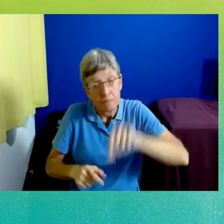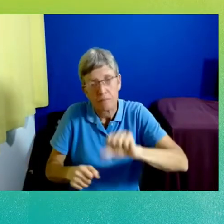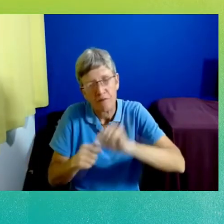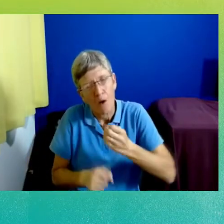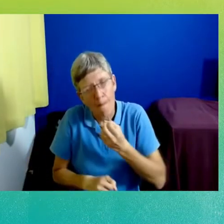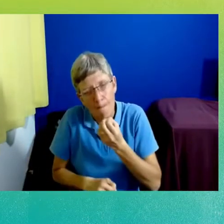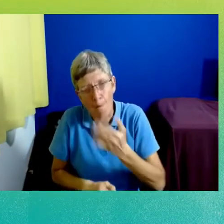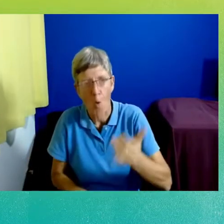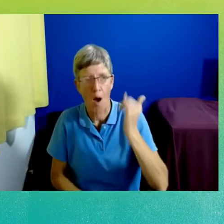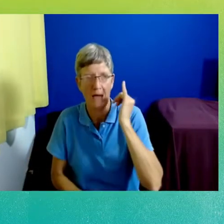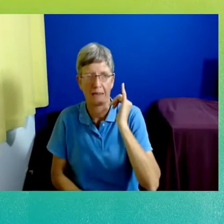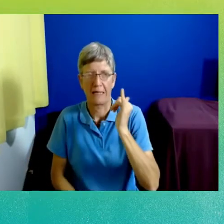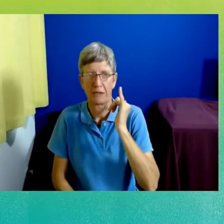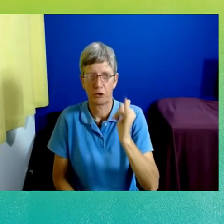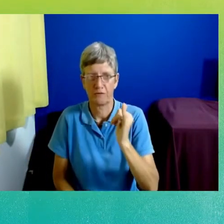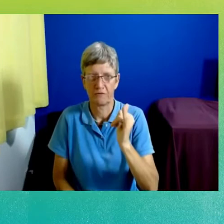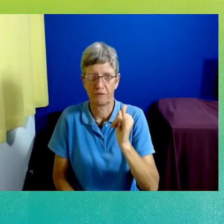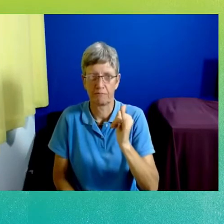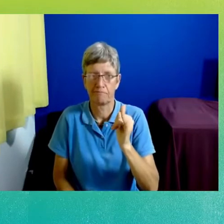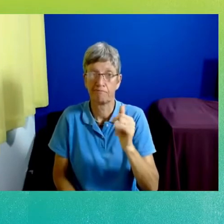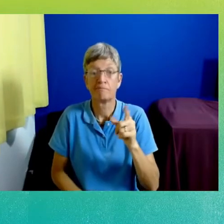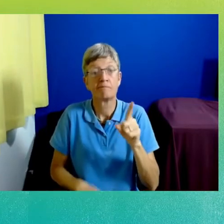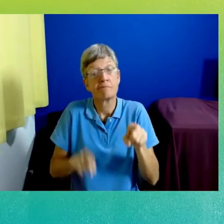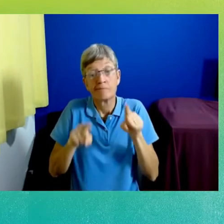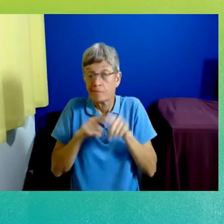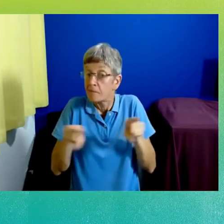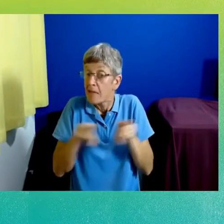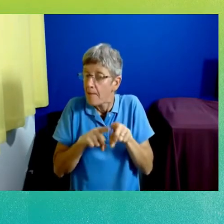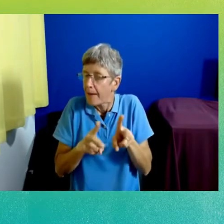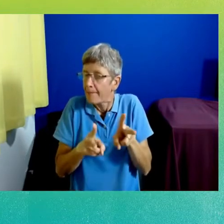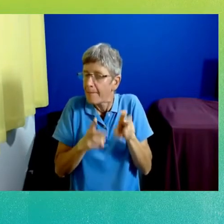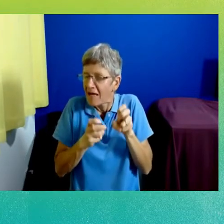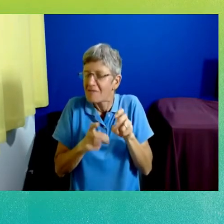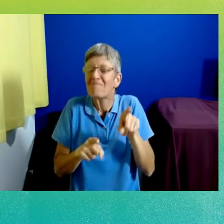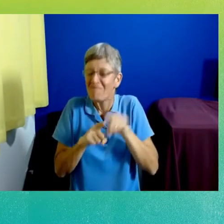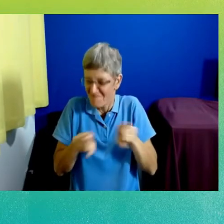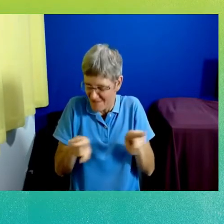que isso seja demonstrado detalhadamente na narrativa,